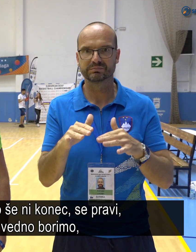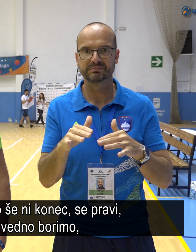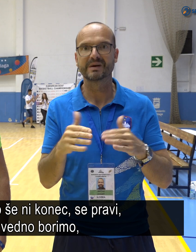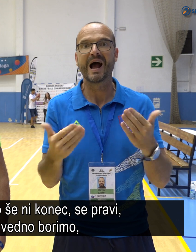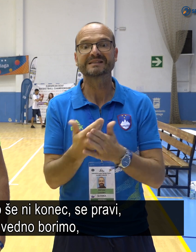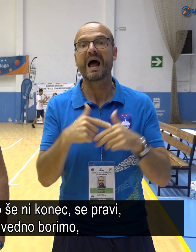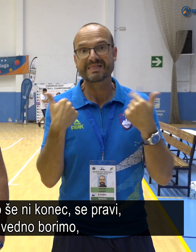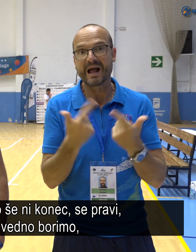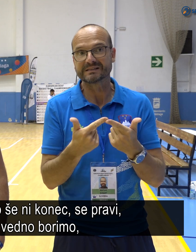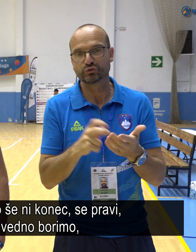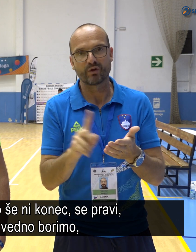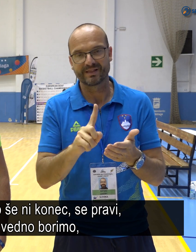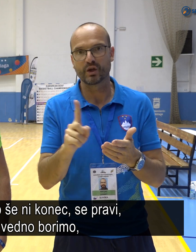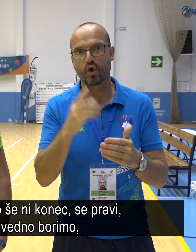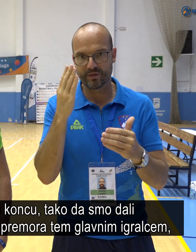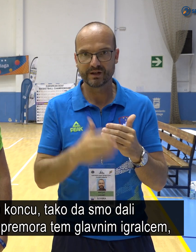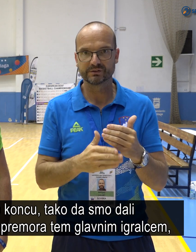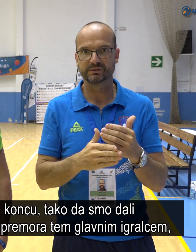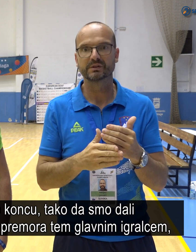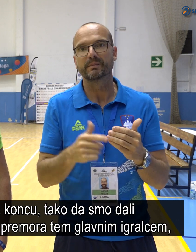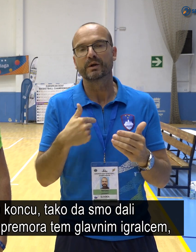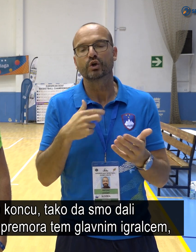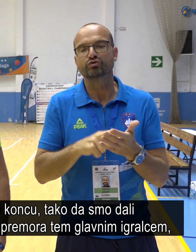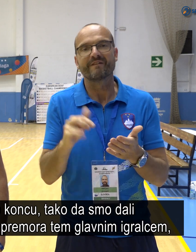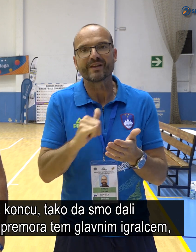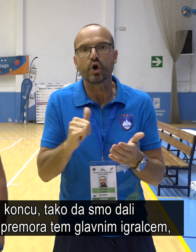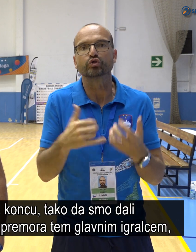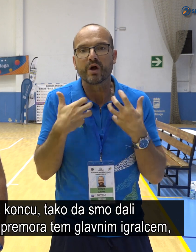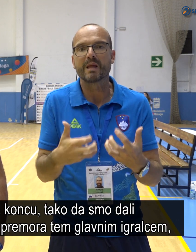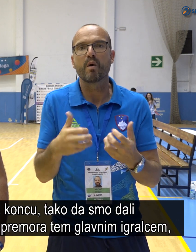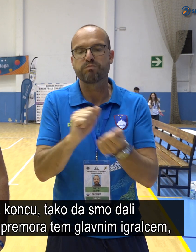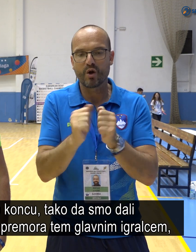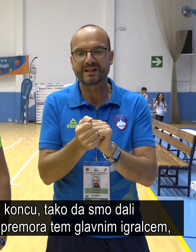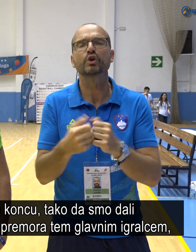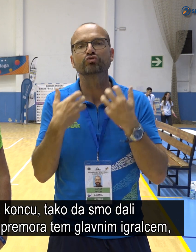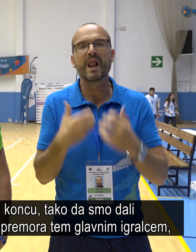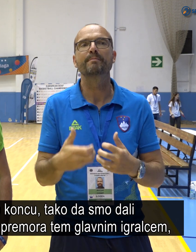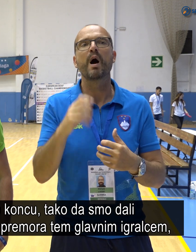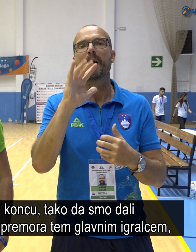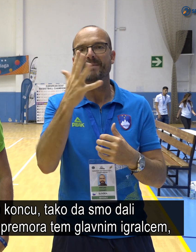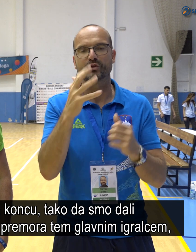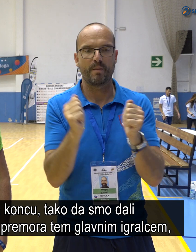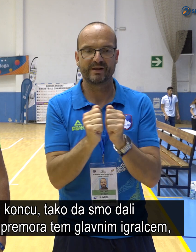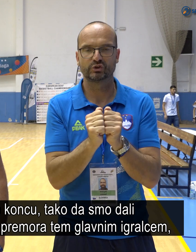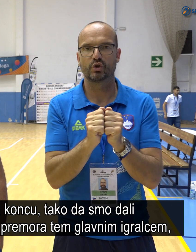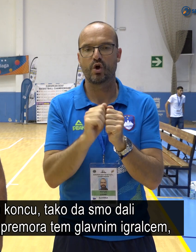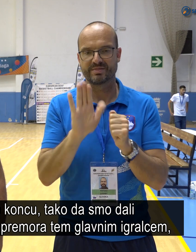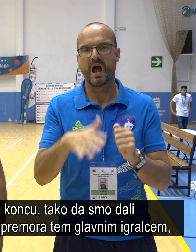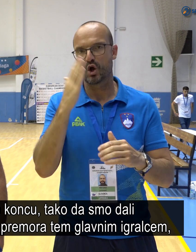še ni konc, se pravi, mi še zmeraj borimo, mi hočemo biti peti na konc, tako da smo dali pol zdaj malo